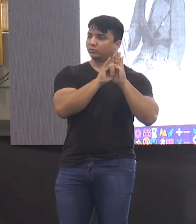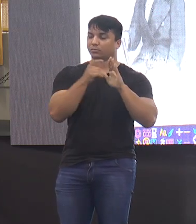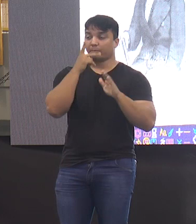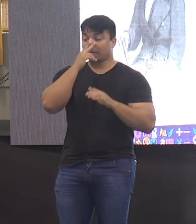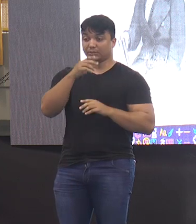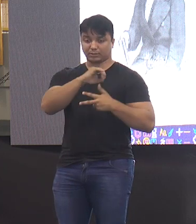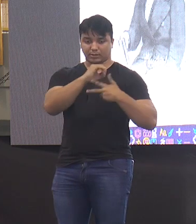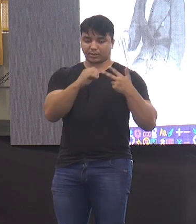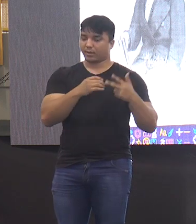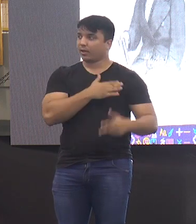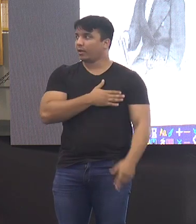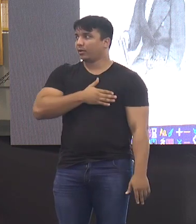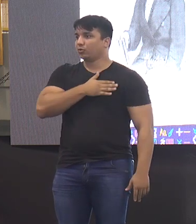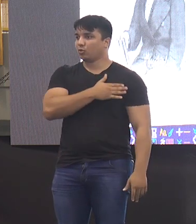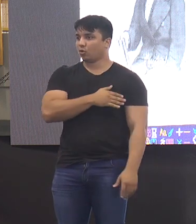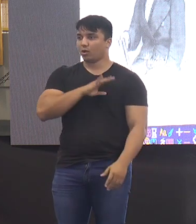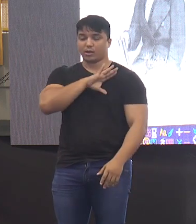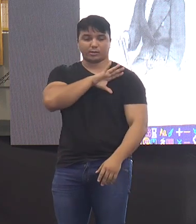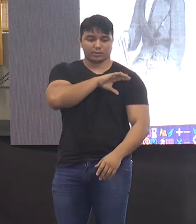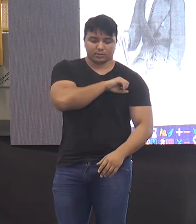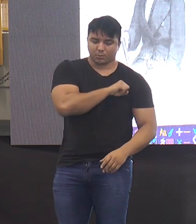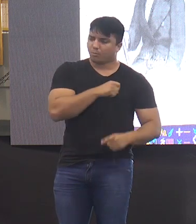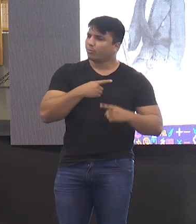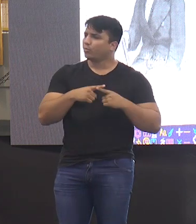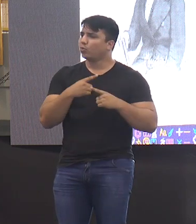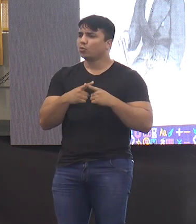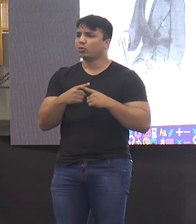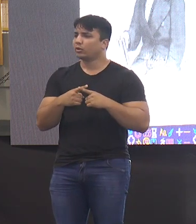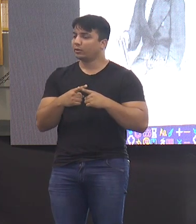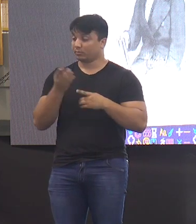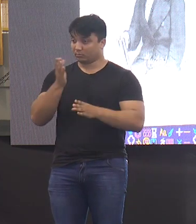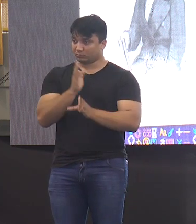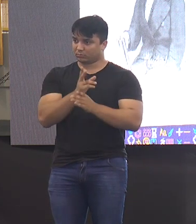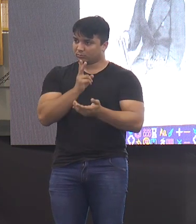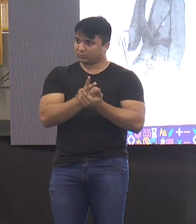Adora. Em todos os sentidos.